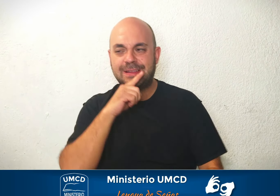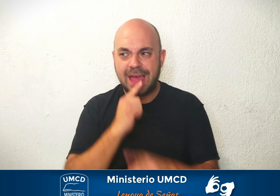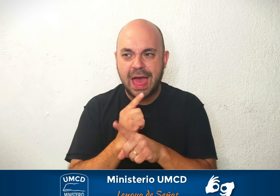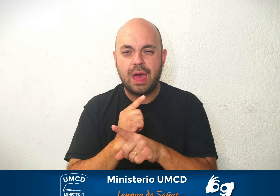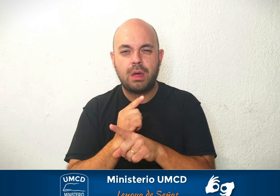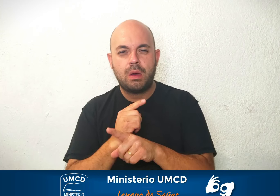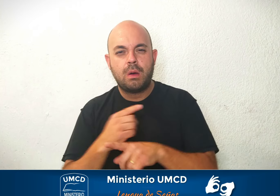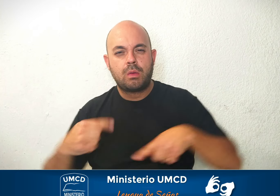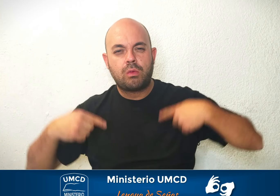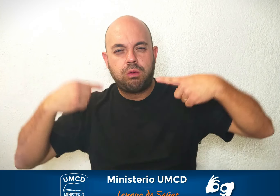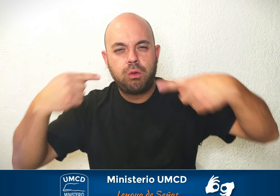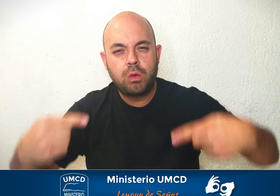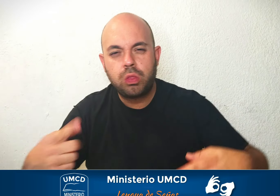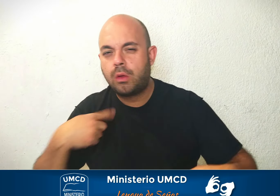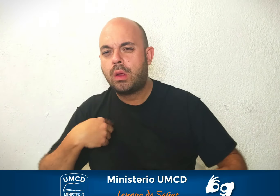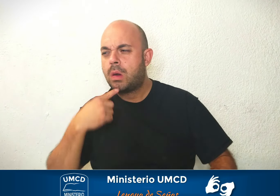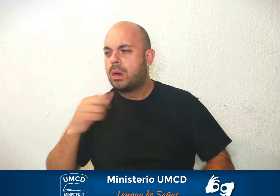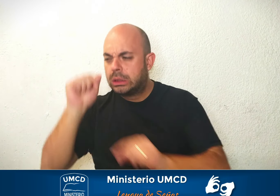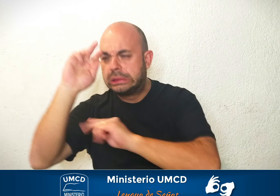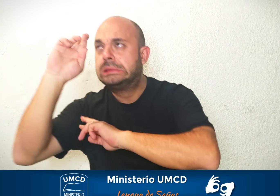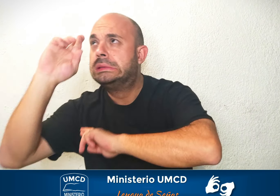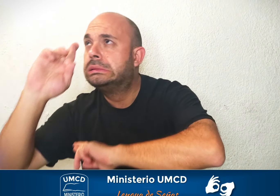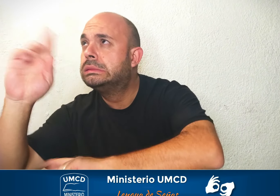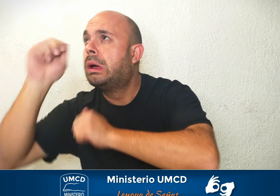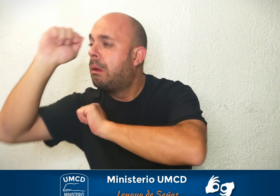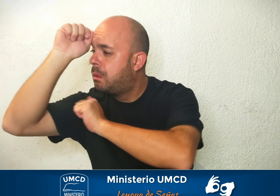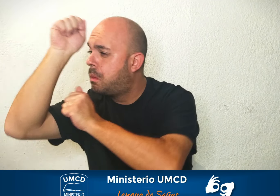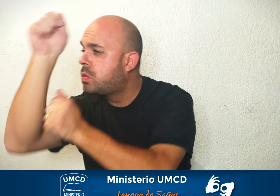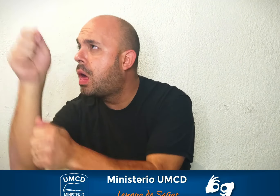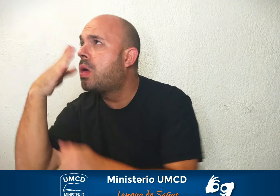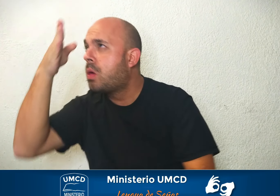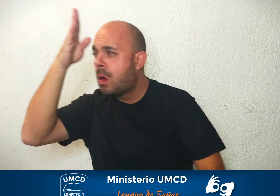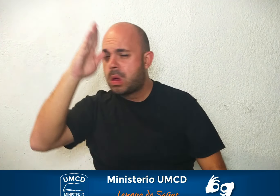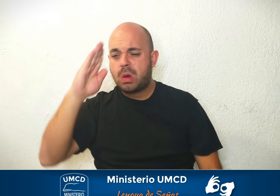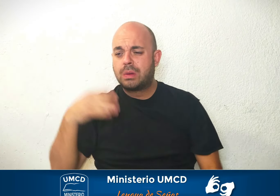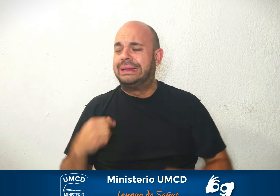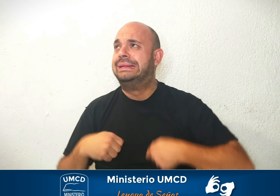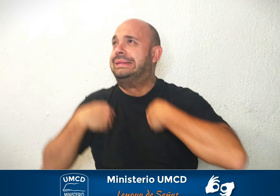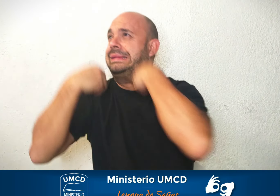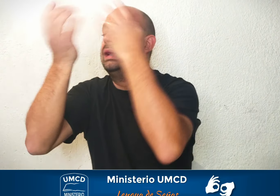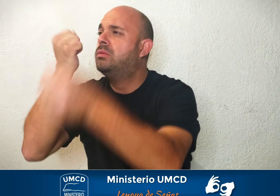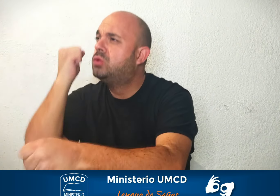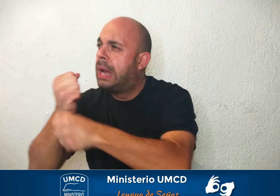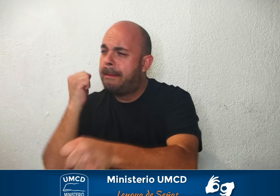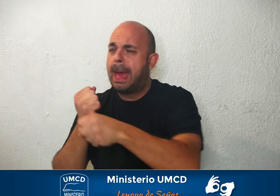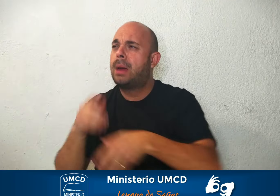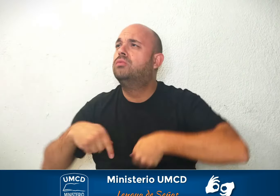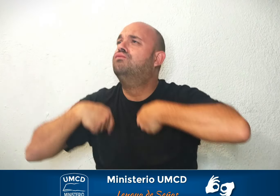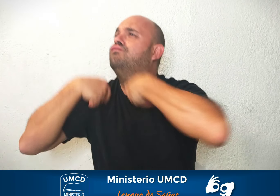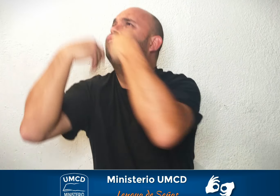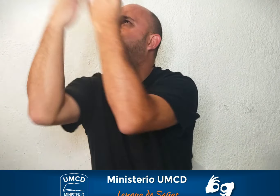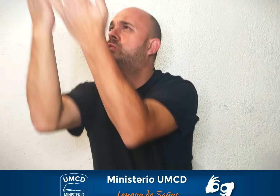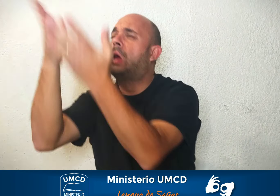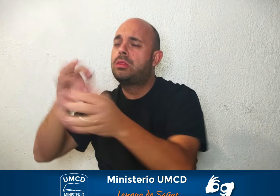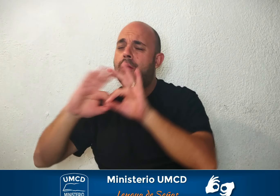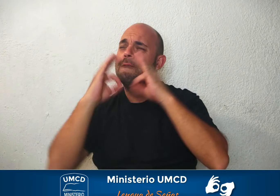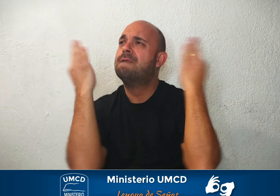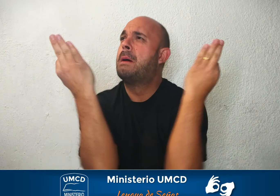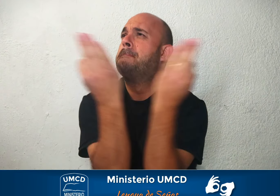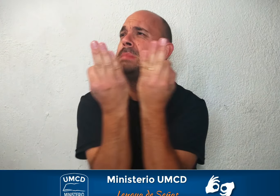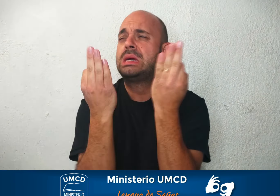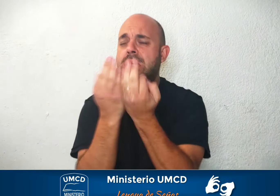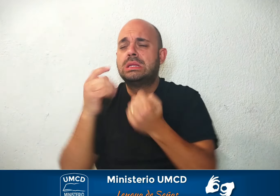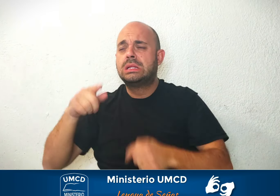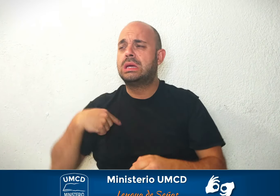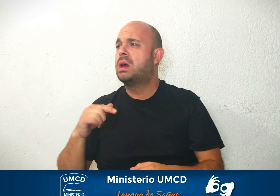Cristo y otra cosa es estar en Cristo. En Cristo mi seguridad está afianzada. En Cristo mi